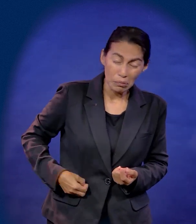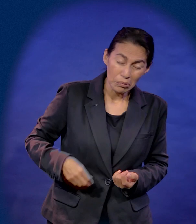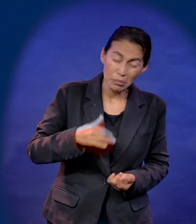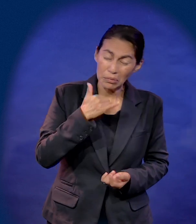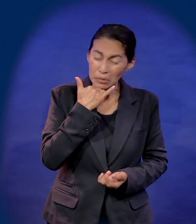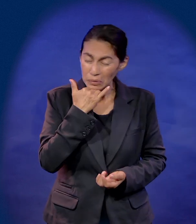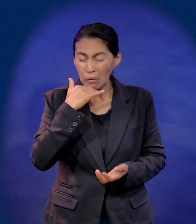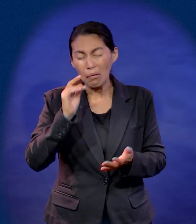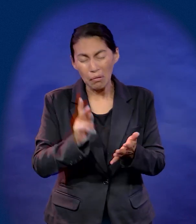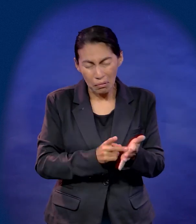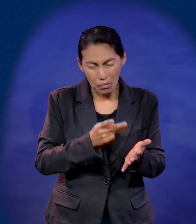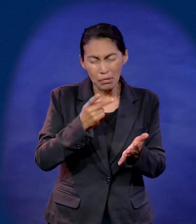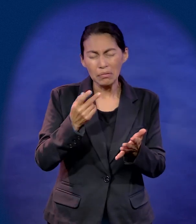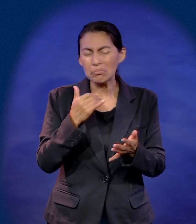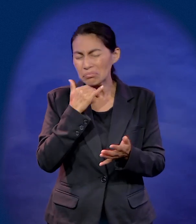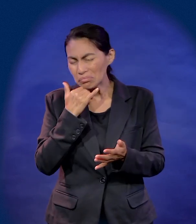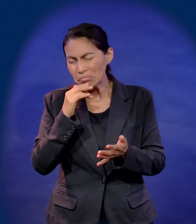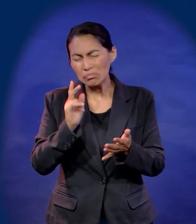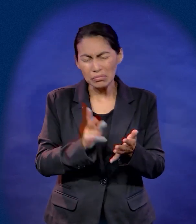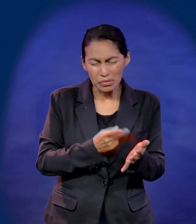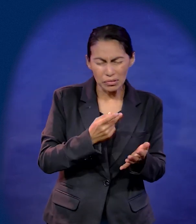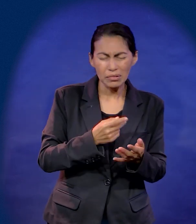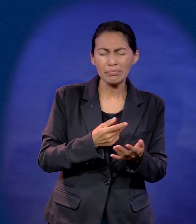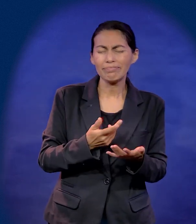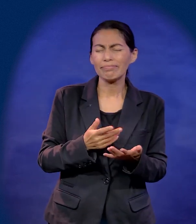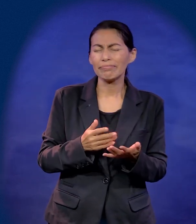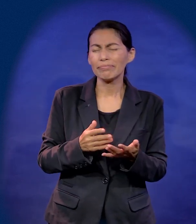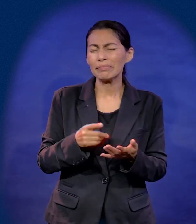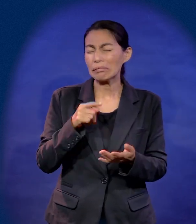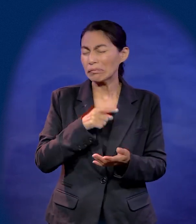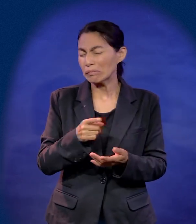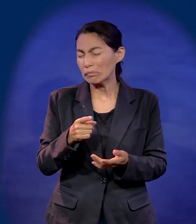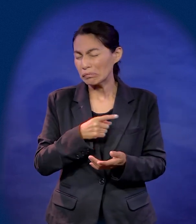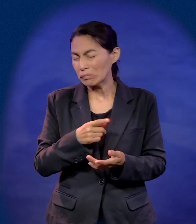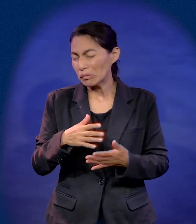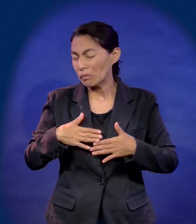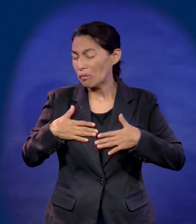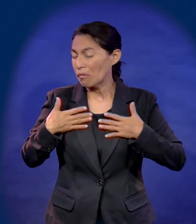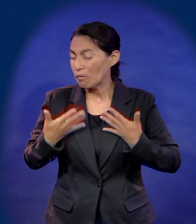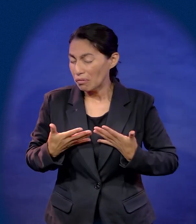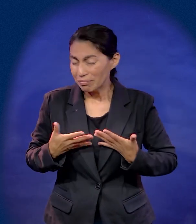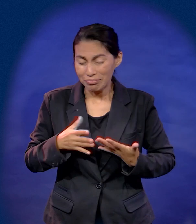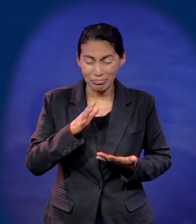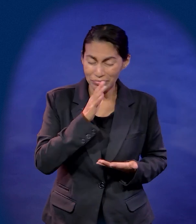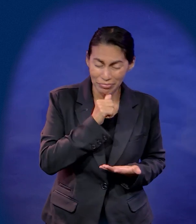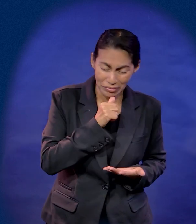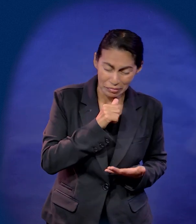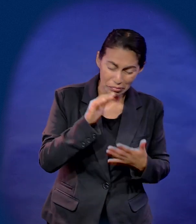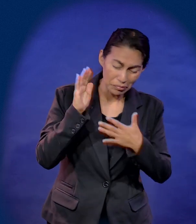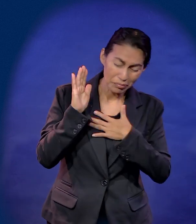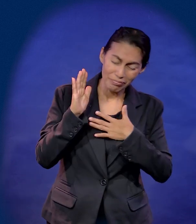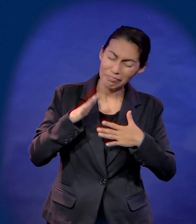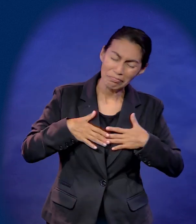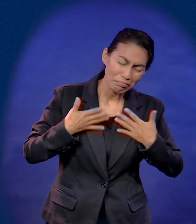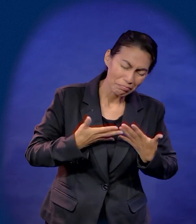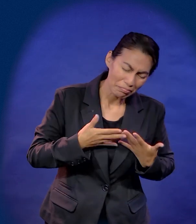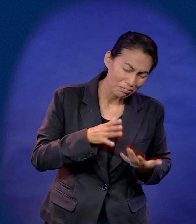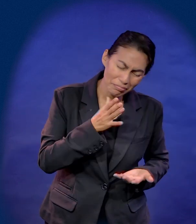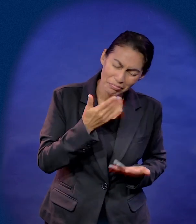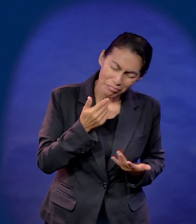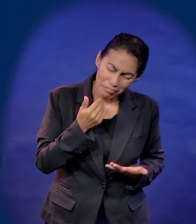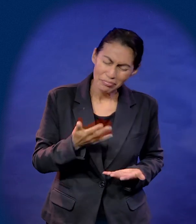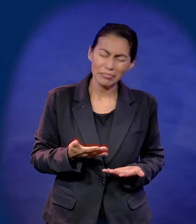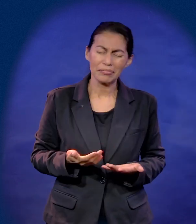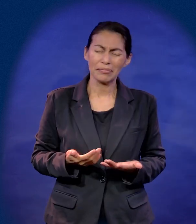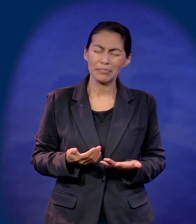A lo mejor hay aquí alguien en un círculo vicioso de culpa, perdón y volver a hacer lo mismo. Ya no confían ni en